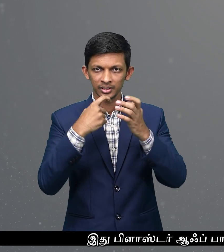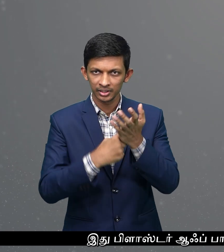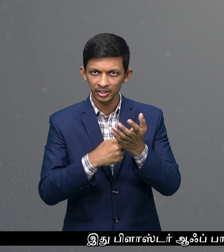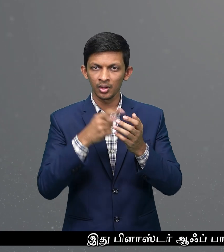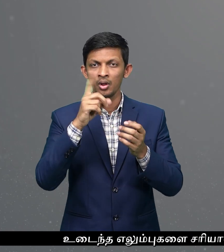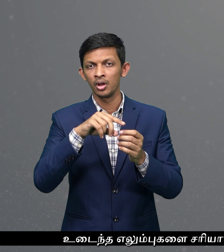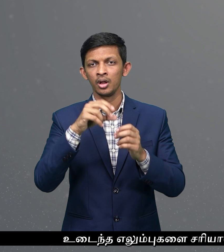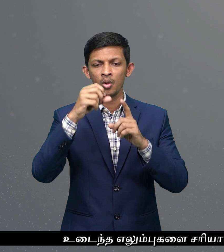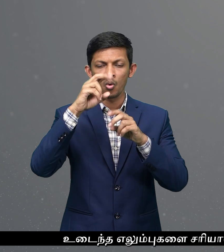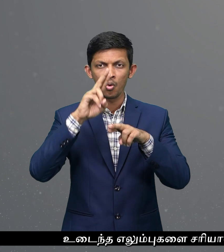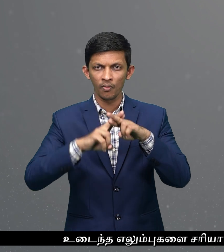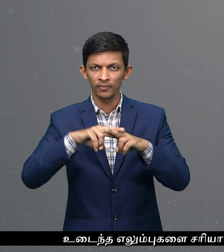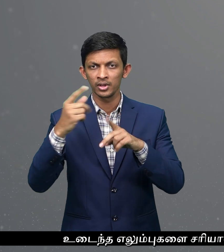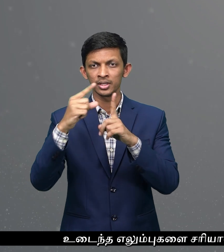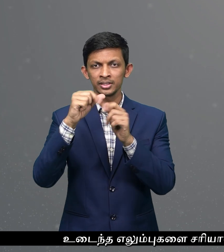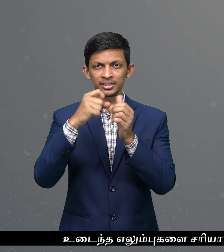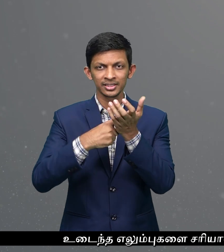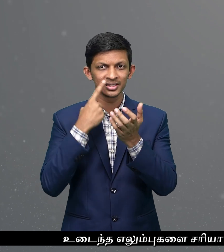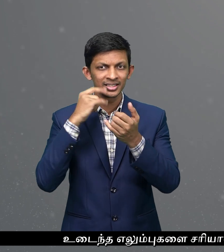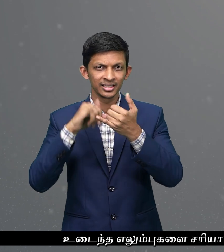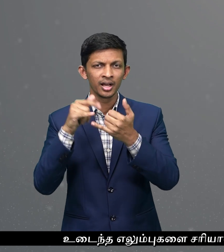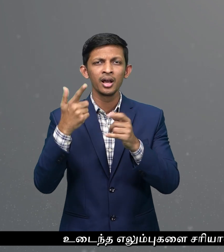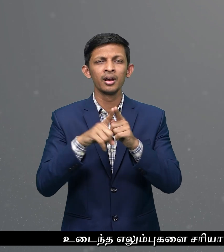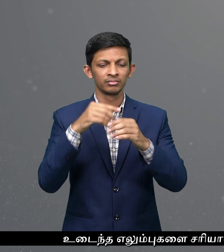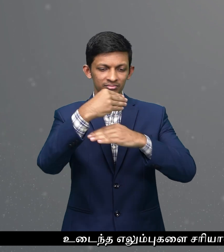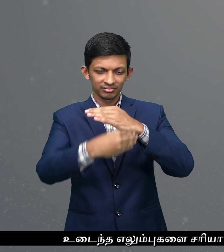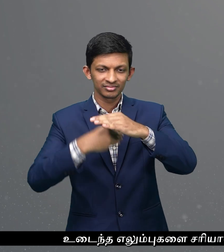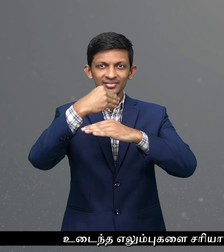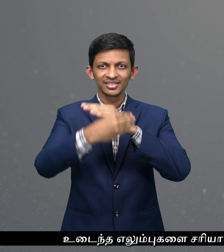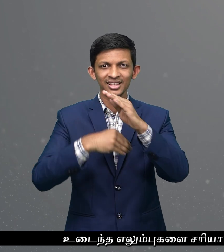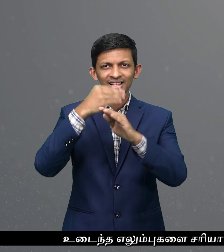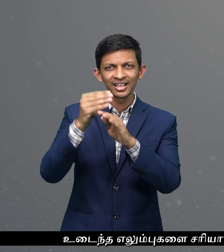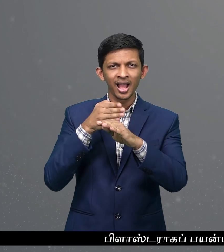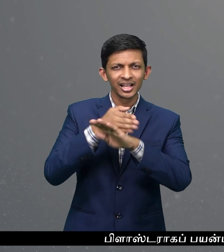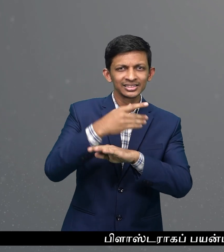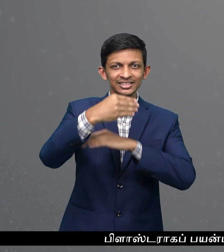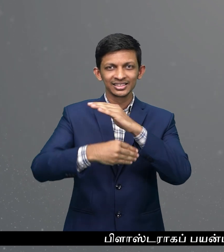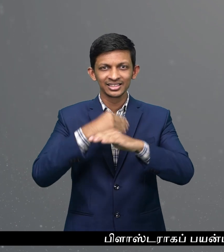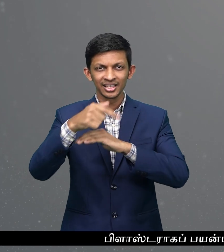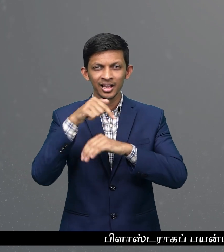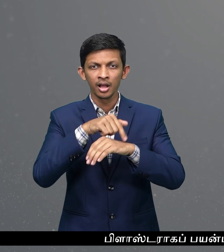அழைக்கப்படுகிறது. உடைந்த எலும்புகளை சரியான நிலையில் ஆதரிக்க மருத்துவர்கள் பிளாஸ்டராக பயன்படுத்தும்